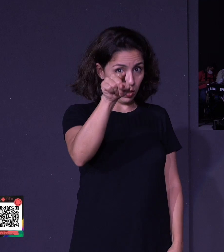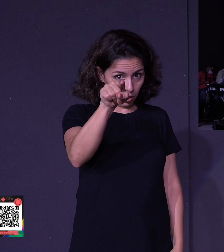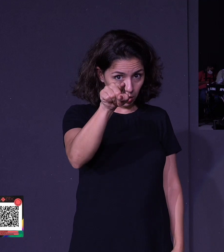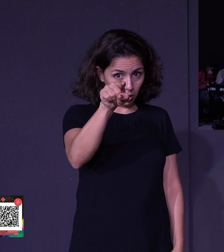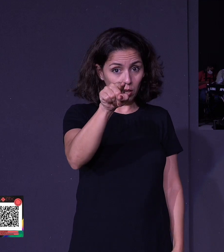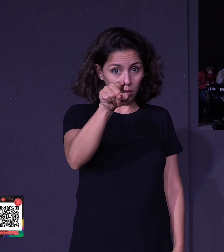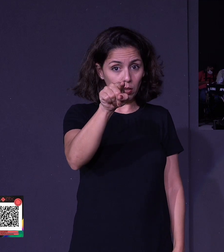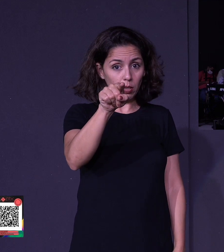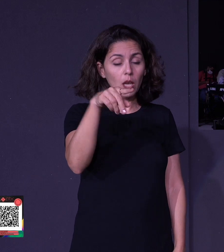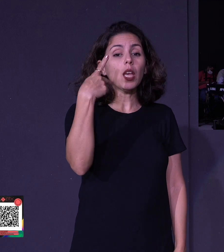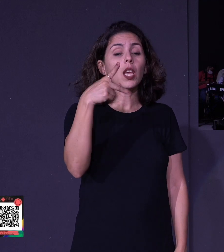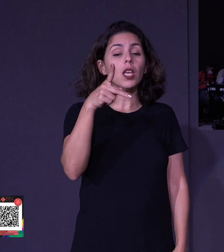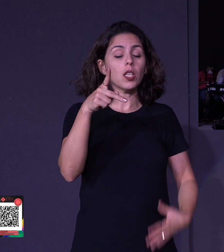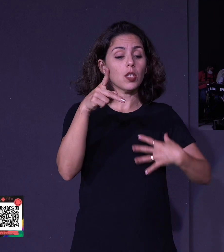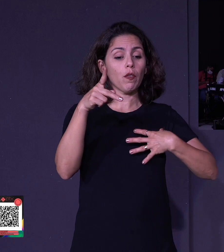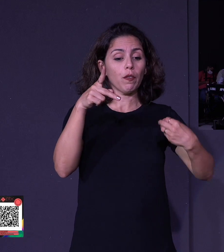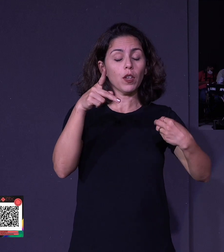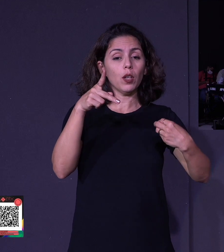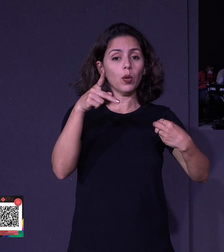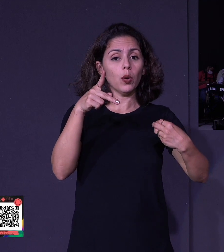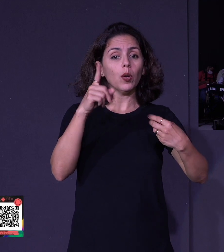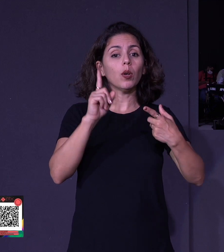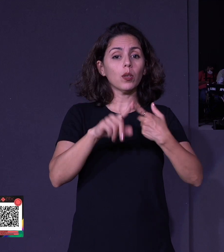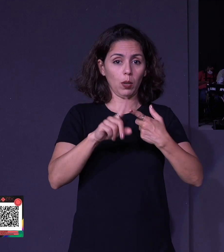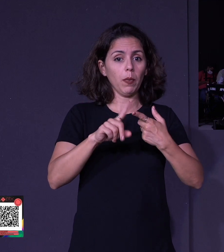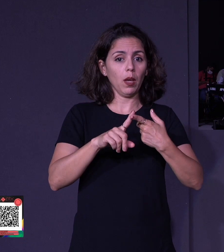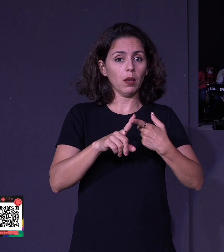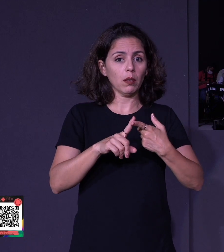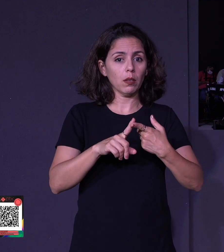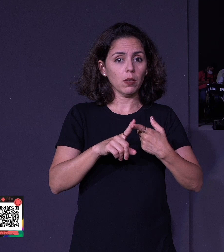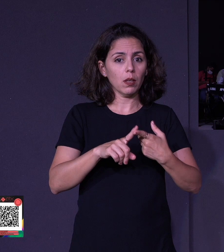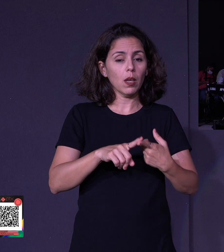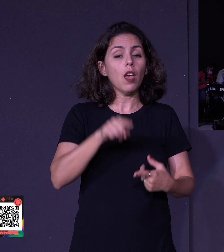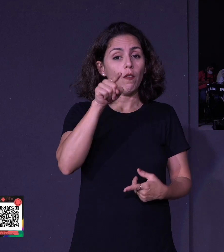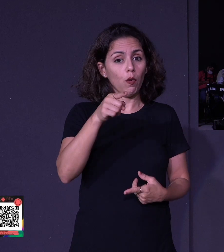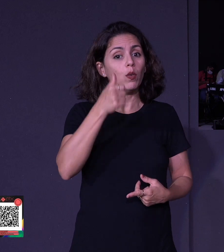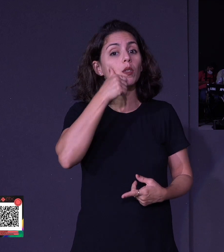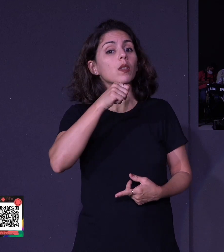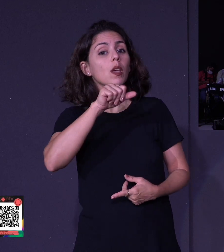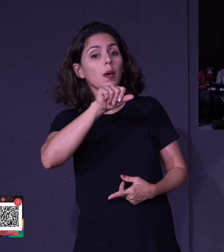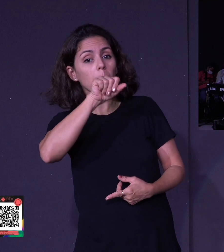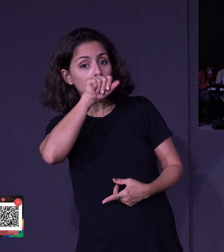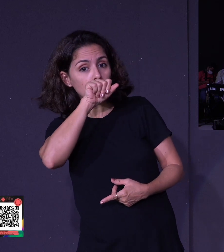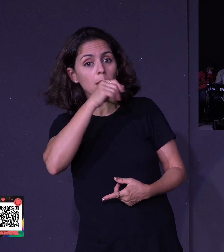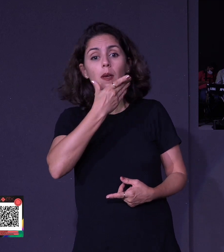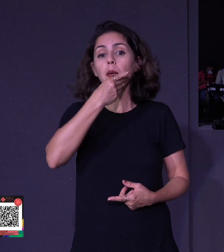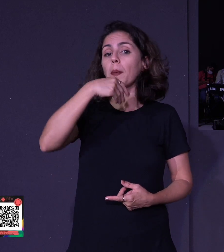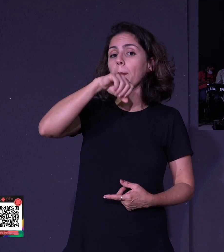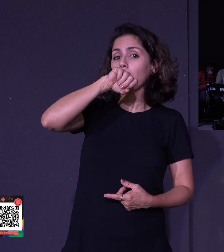Qual é a tua missão como mãe? O legado tem que permanecer vivo. Temer ao